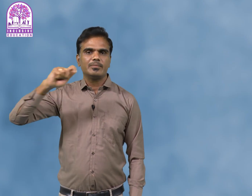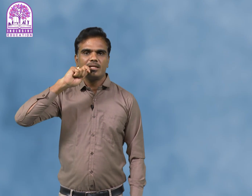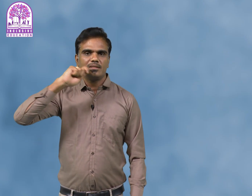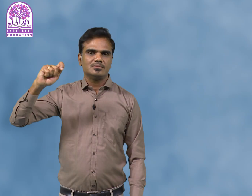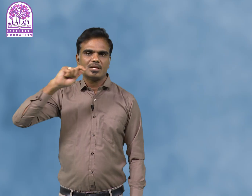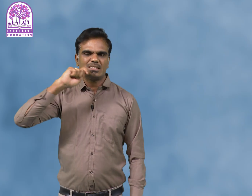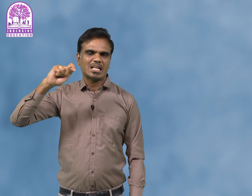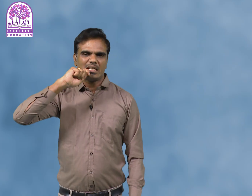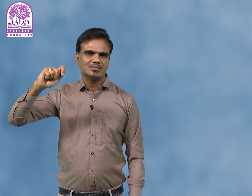காமிக்கலாம்,